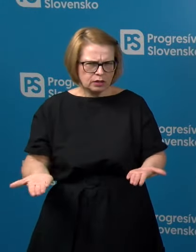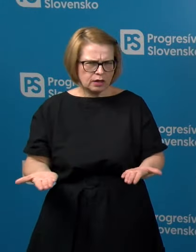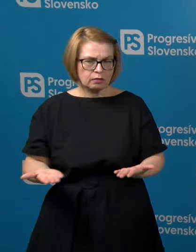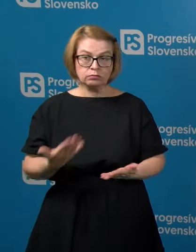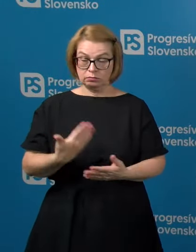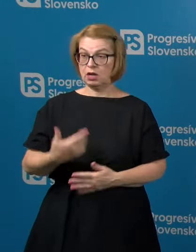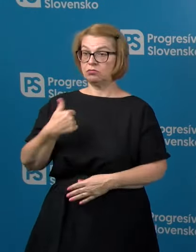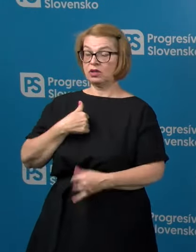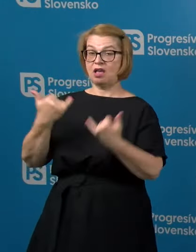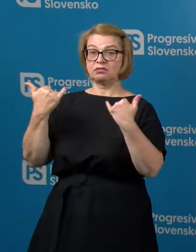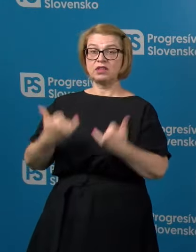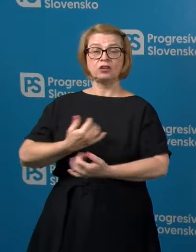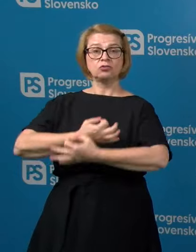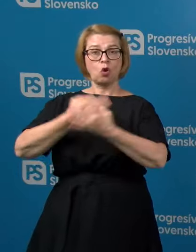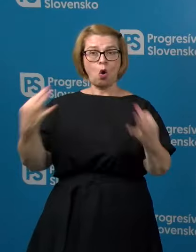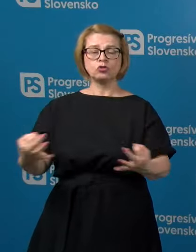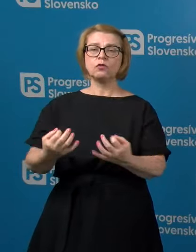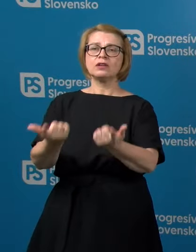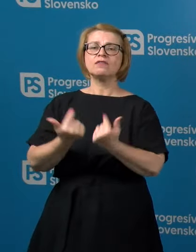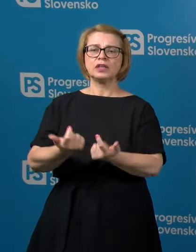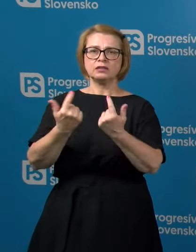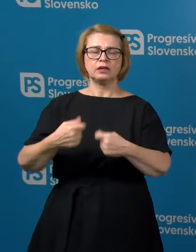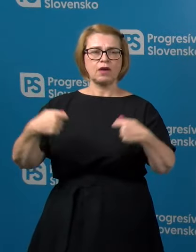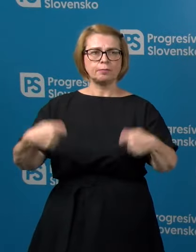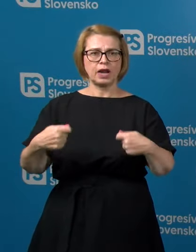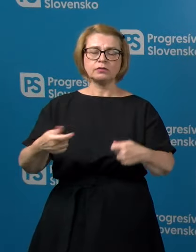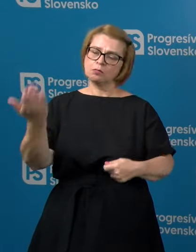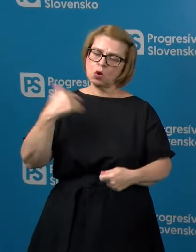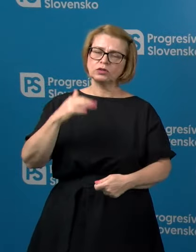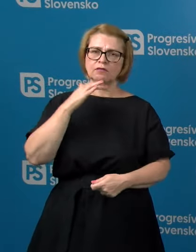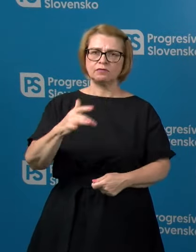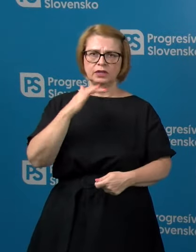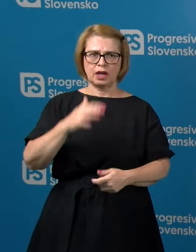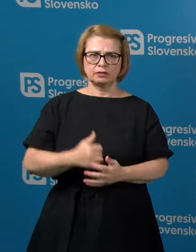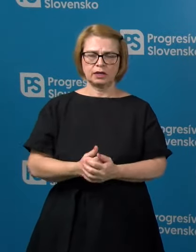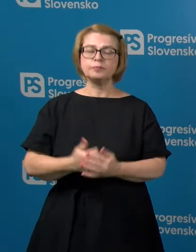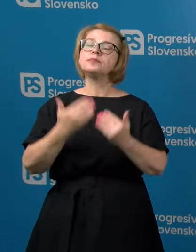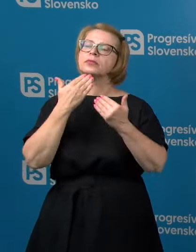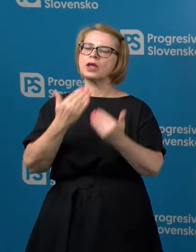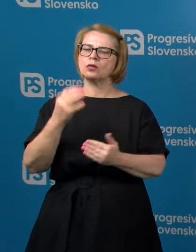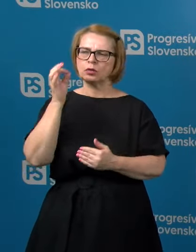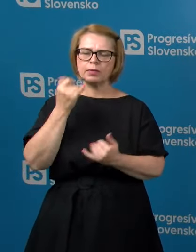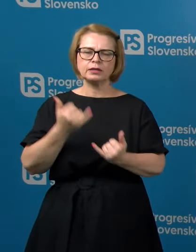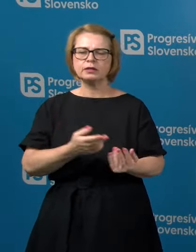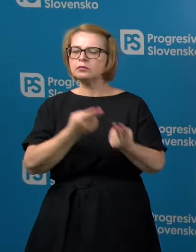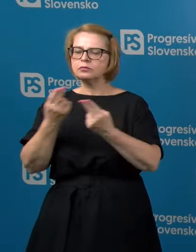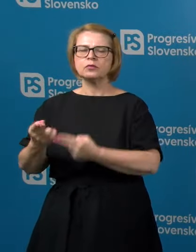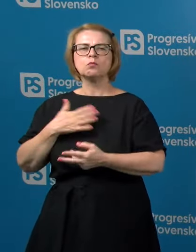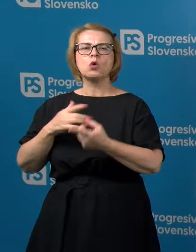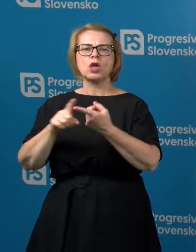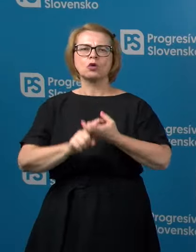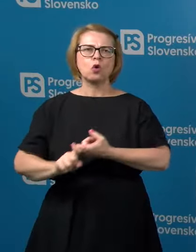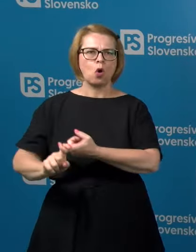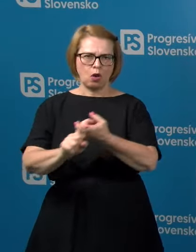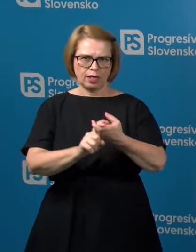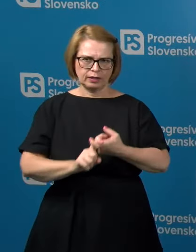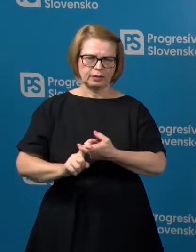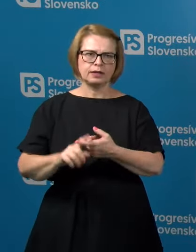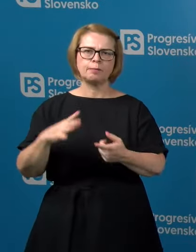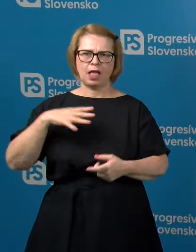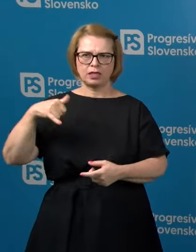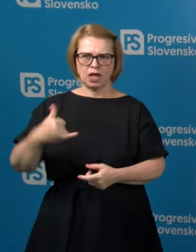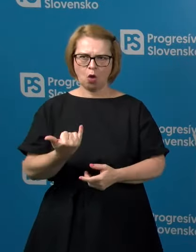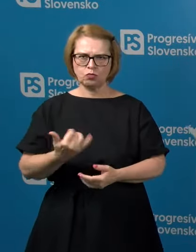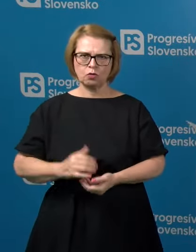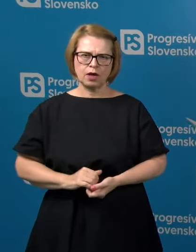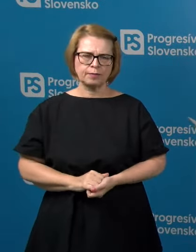týmto aj vyzvať, aby sa k danej situácii vyjadril. Ďakujem veľmi pekne a teraz dám slovo mojej kolegyni, poslankyni Zore Jaurovej. Prosím.